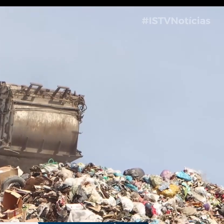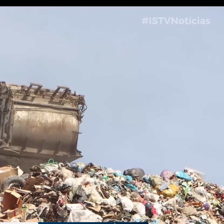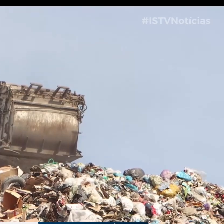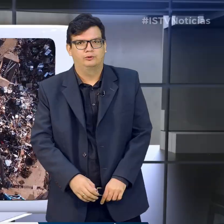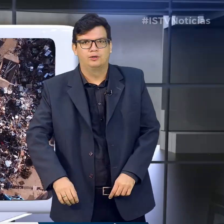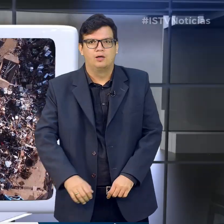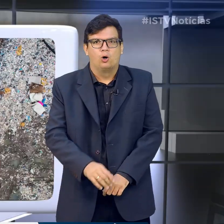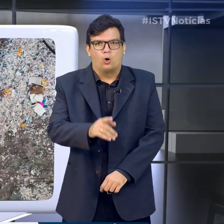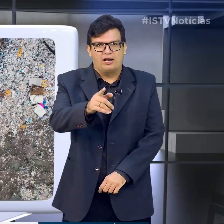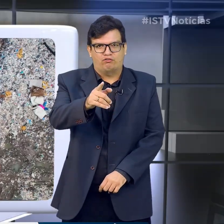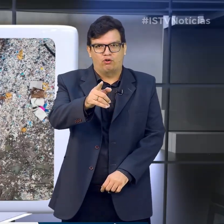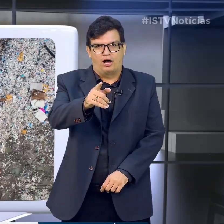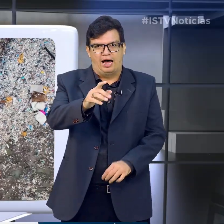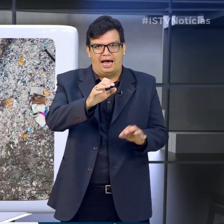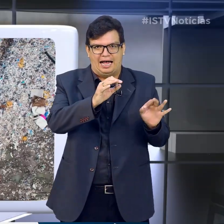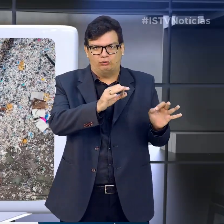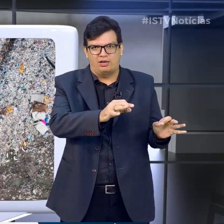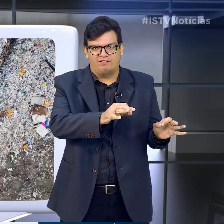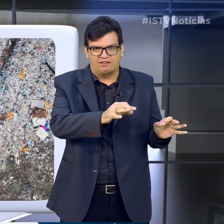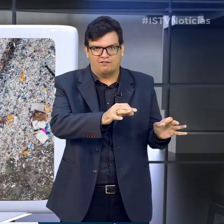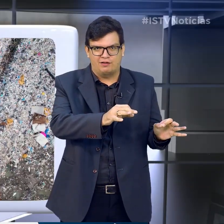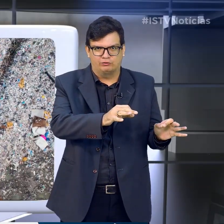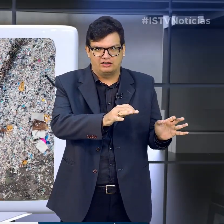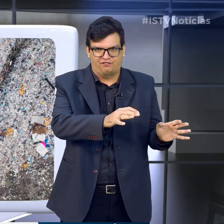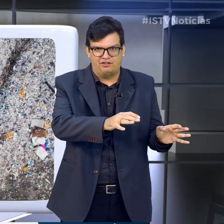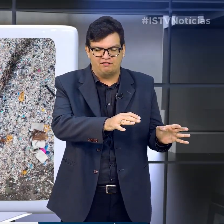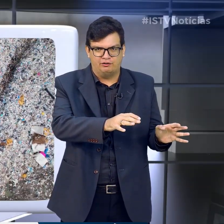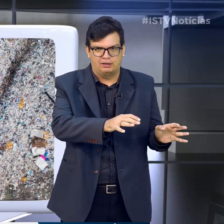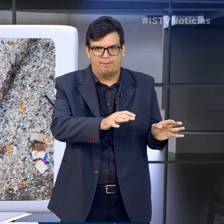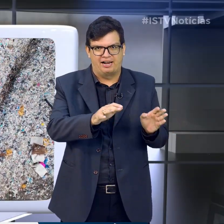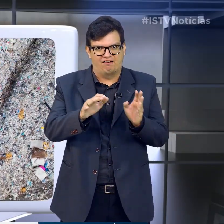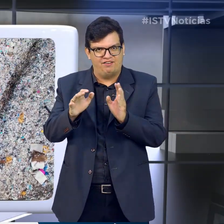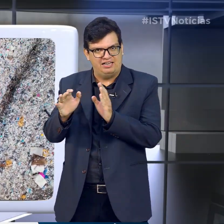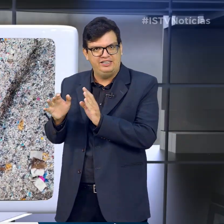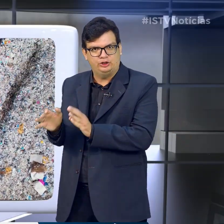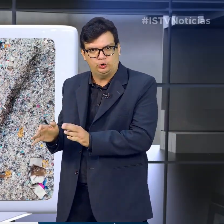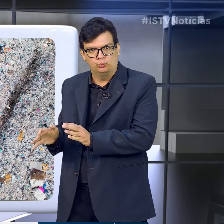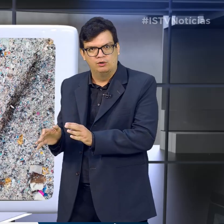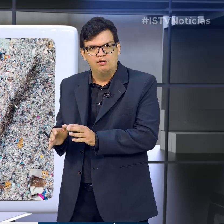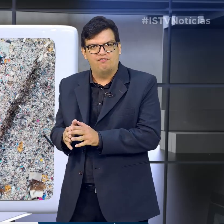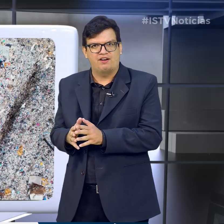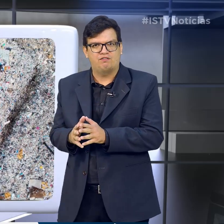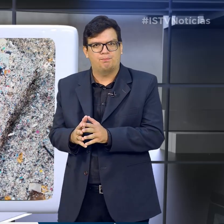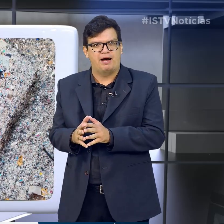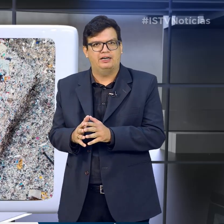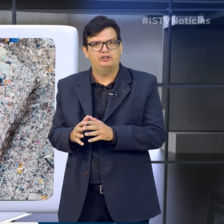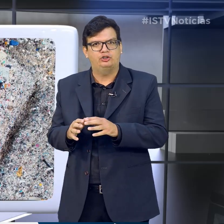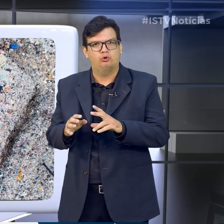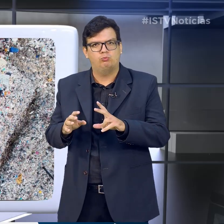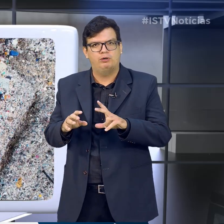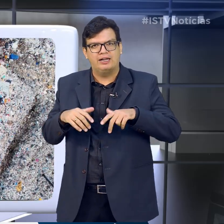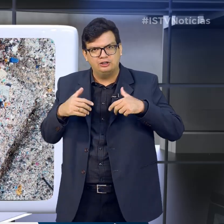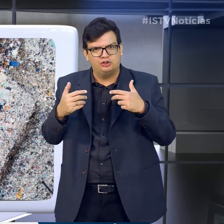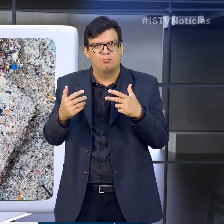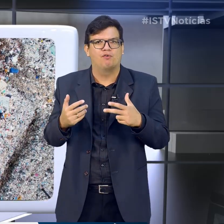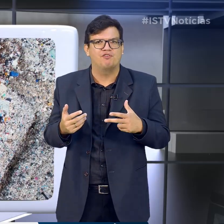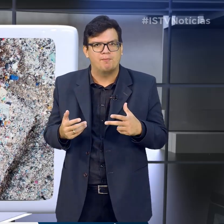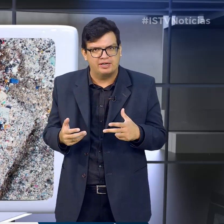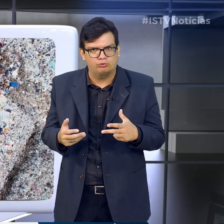lixo Olha só atualização da definição da palavra lixo faz parte de um grande movimento